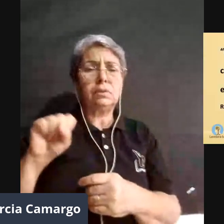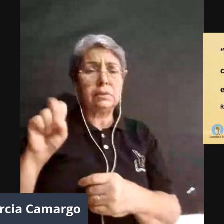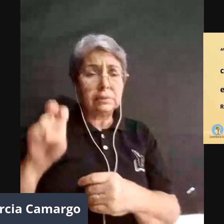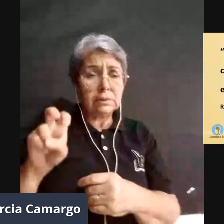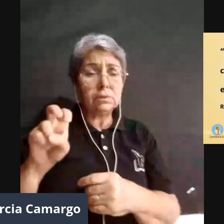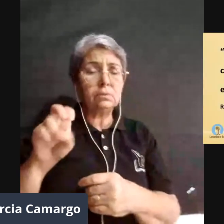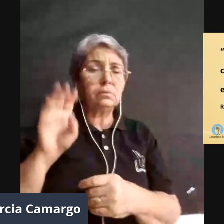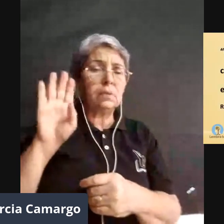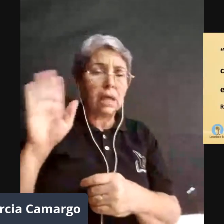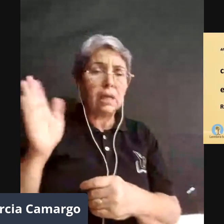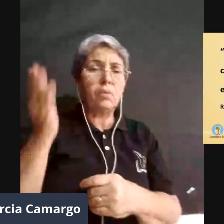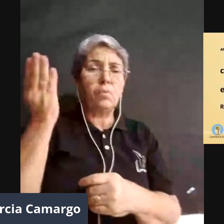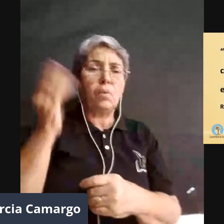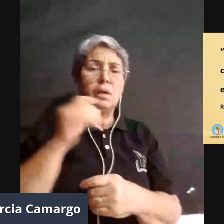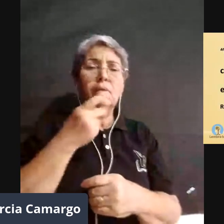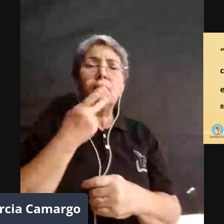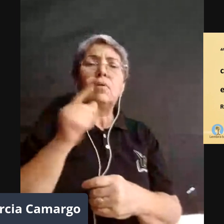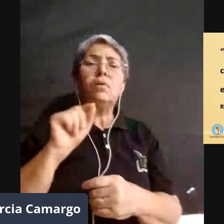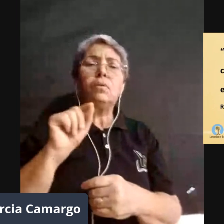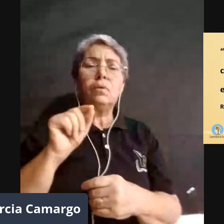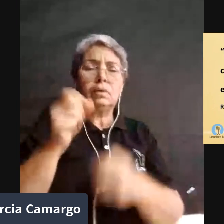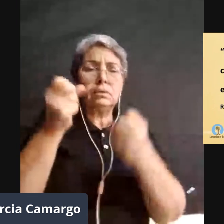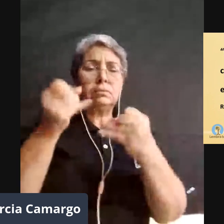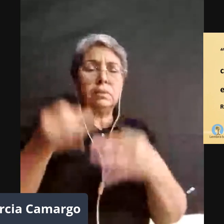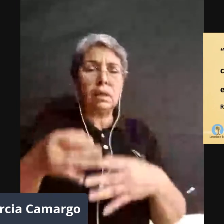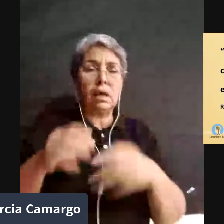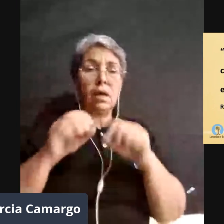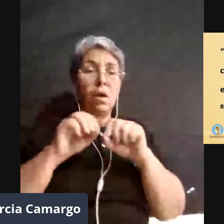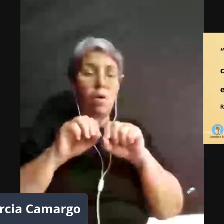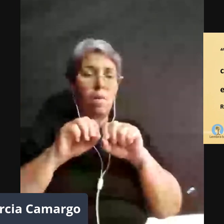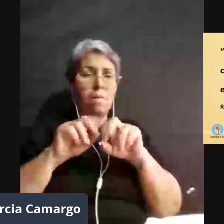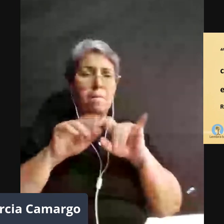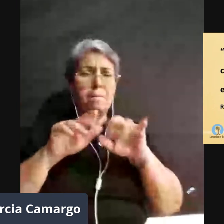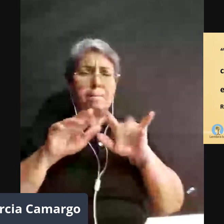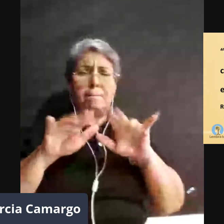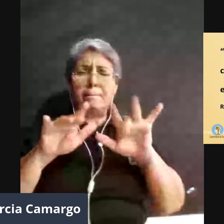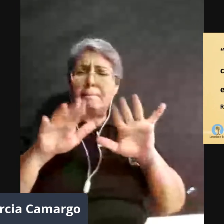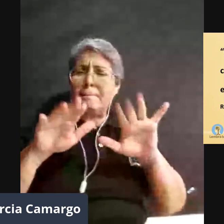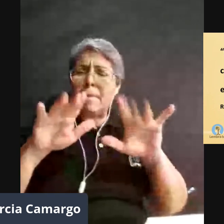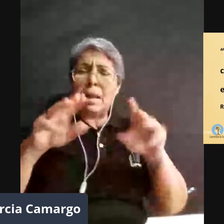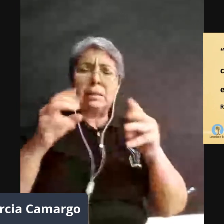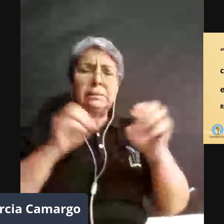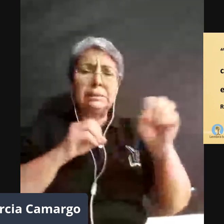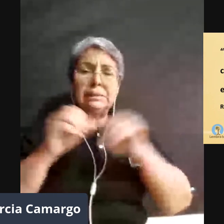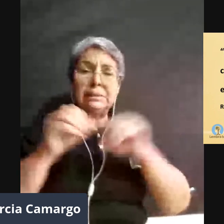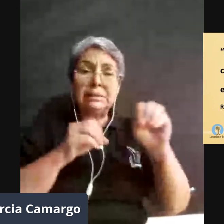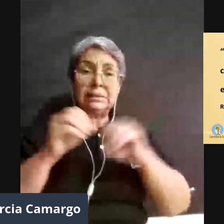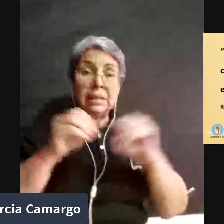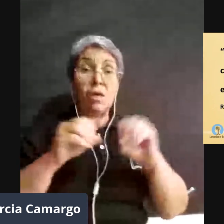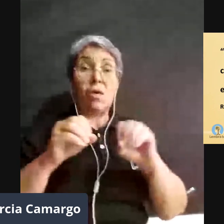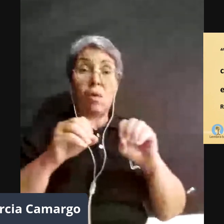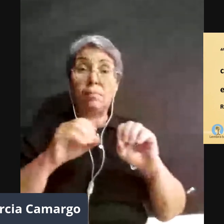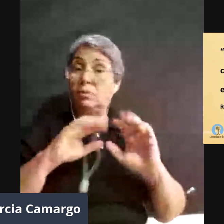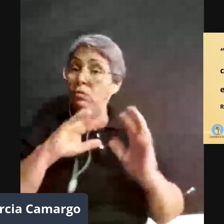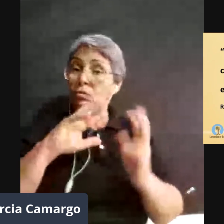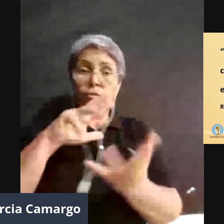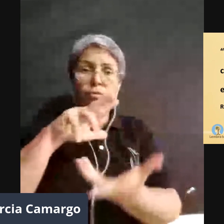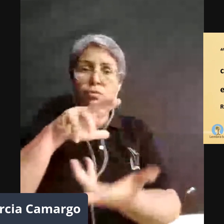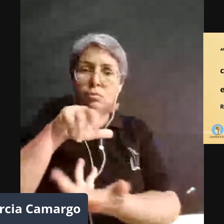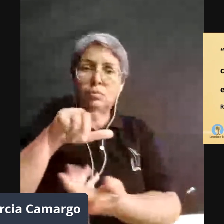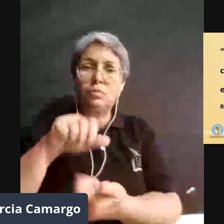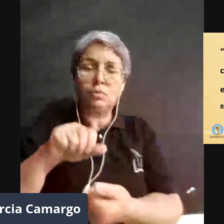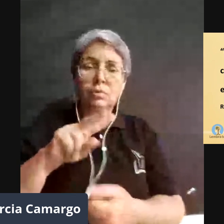o esforço humano, a obra se espalhará como o fogo se espalha na palha. E sabe que nós temos